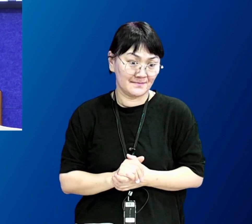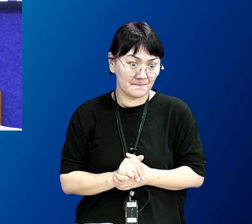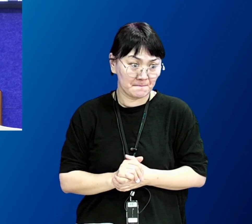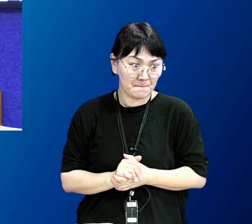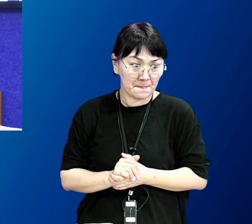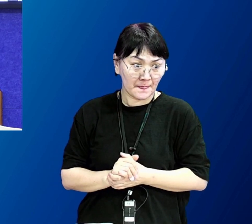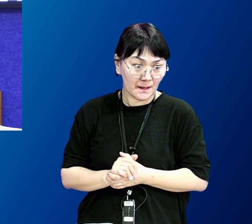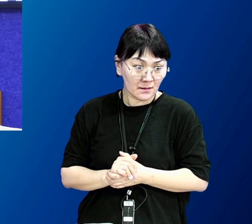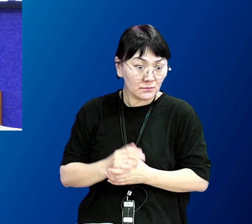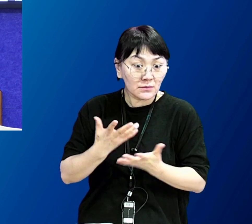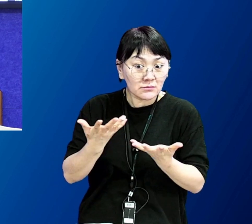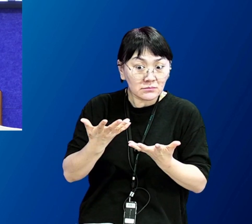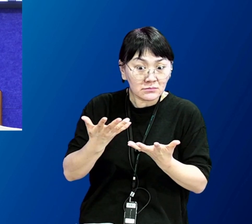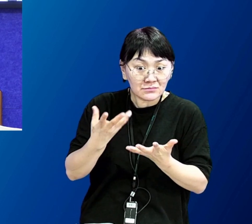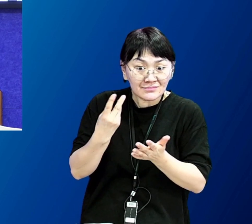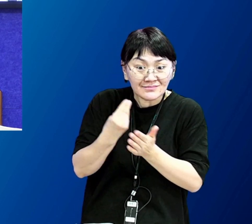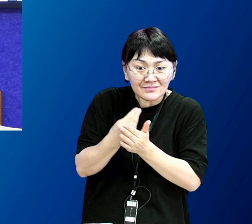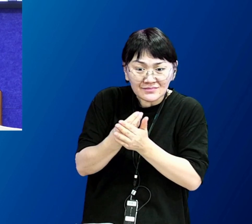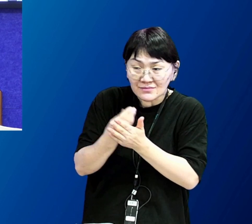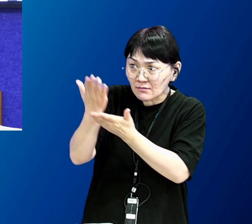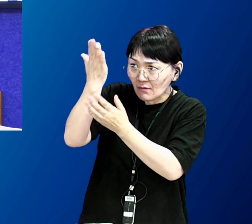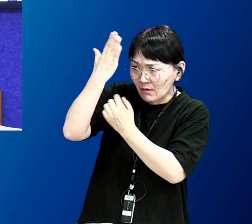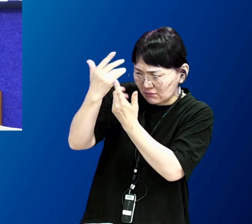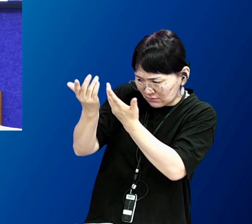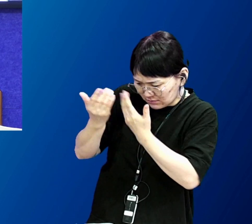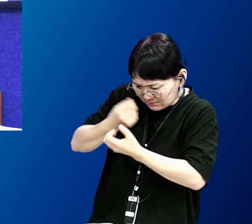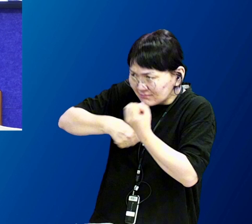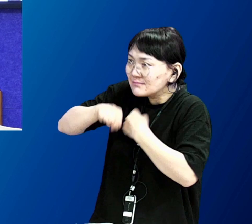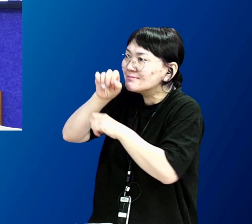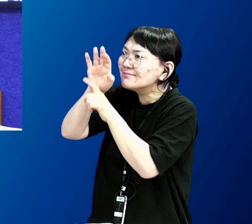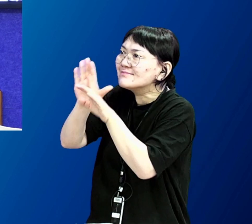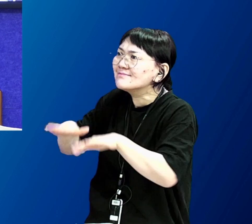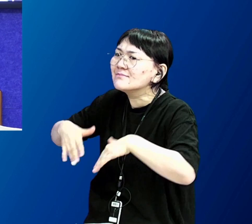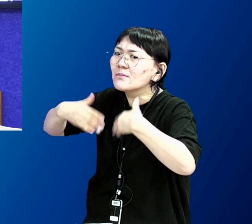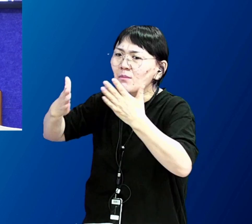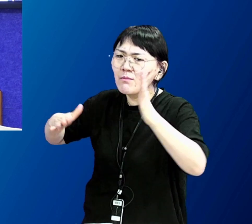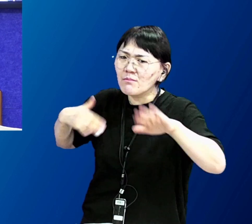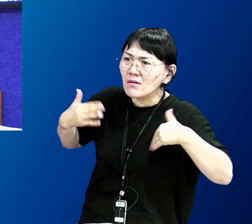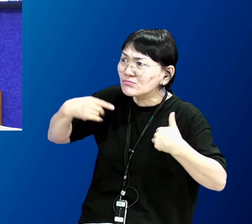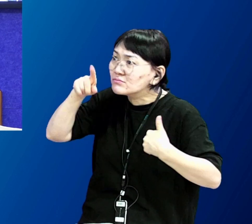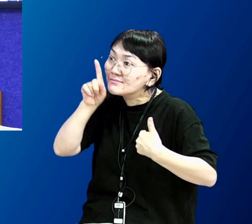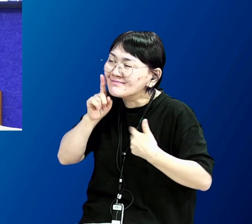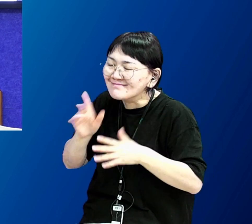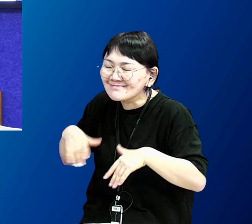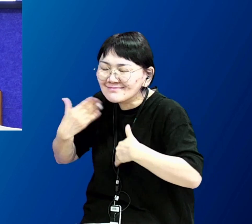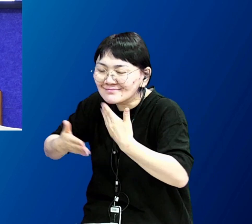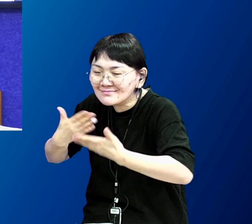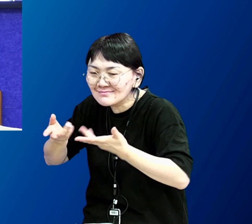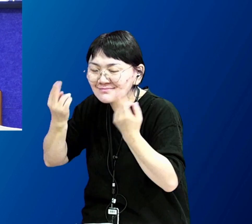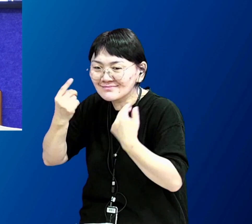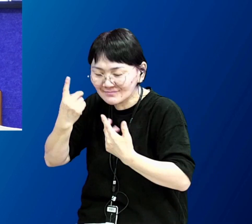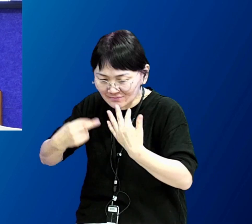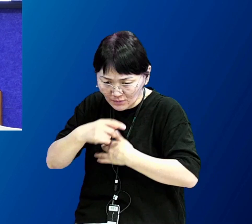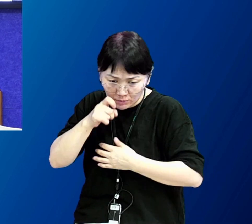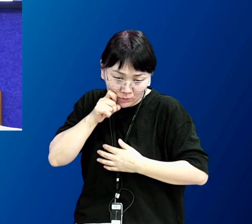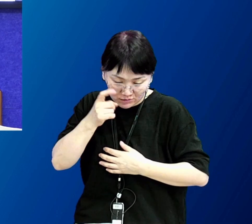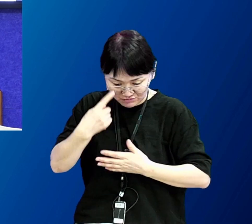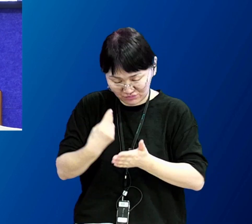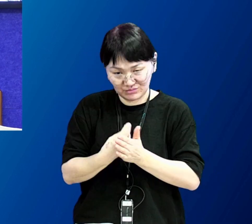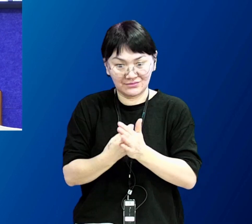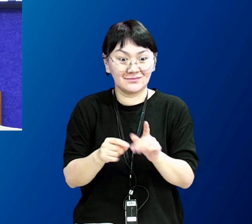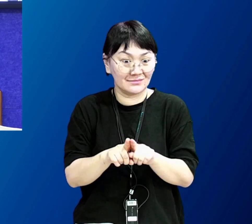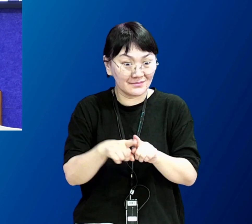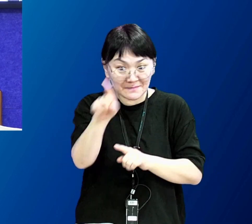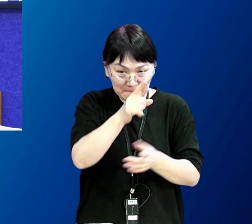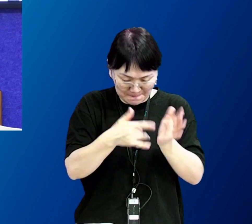Хайрлуул яадаг уу? Тэр хүнээ баярлуулахыг хүсдэг. Тэр арга нь юу юм бол? Бид өхөн авралыг авсан тэр цагаас эхлэн